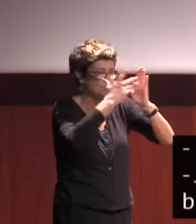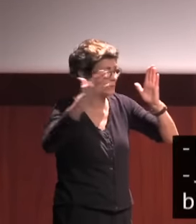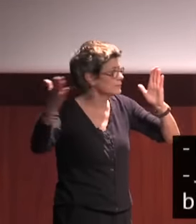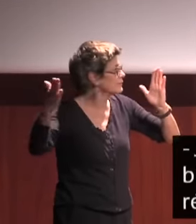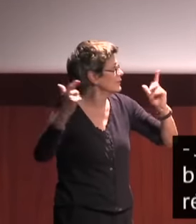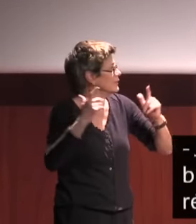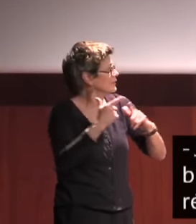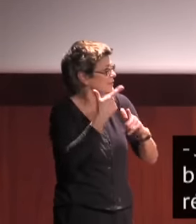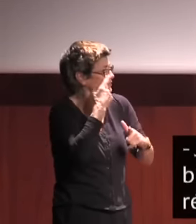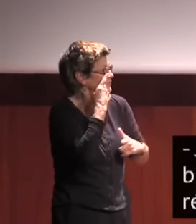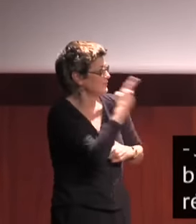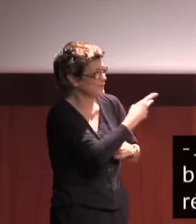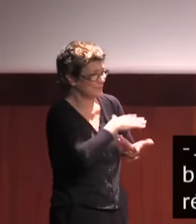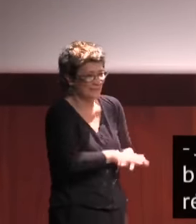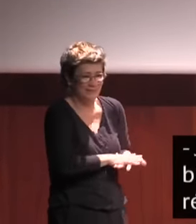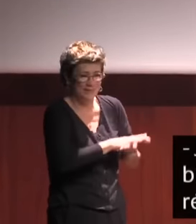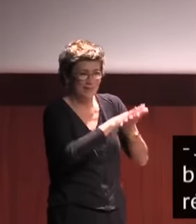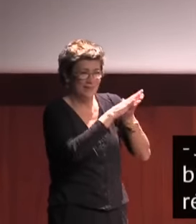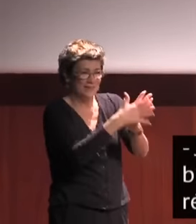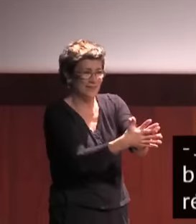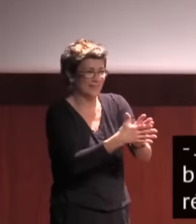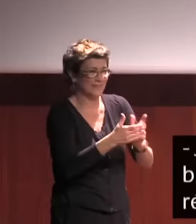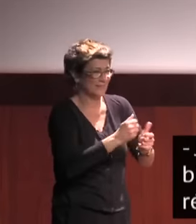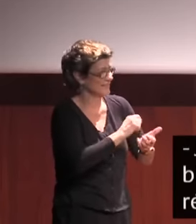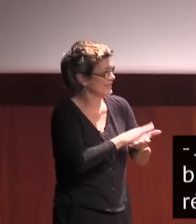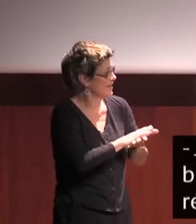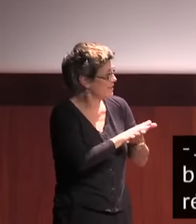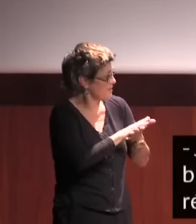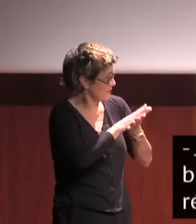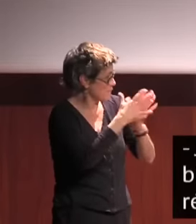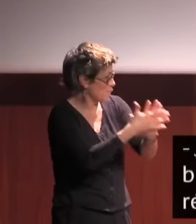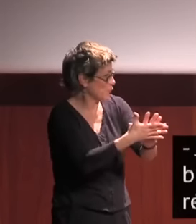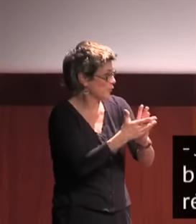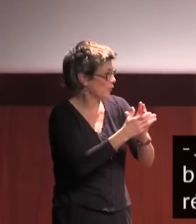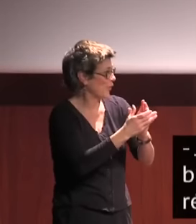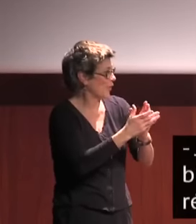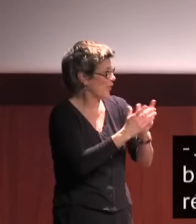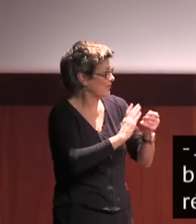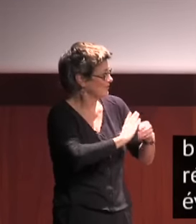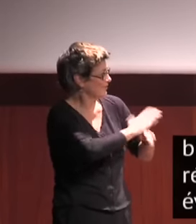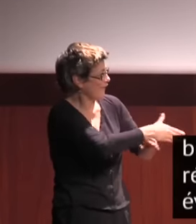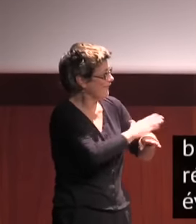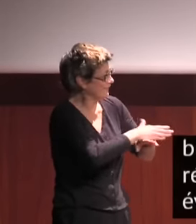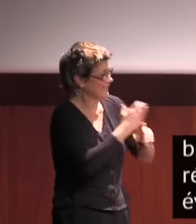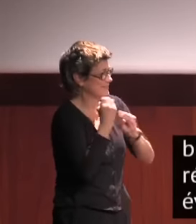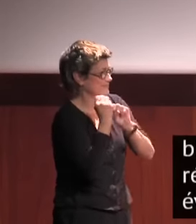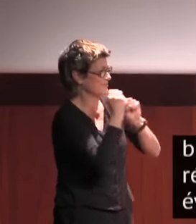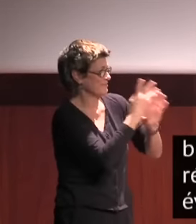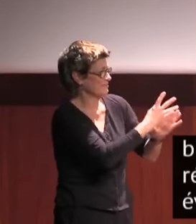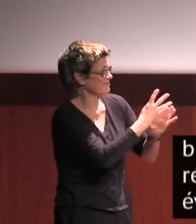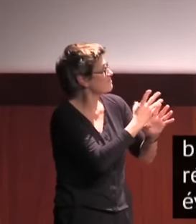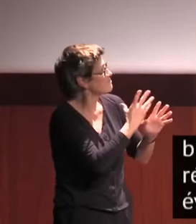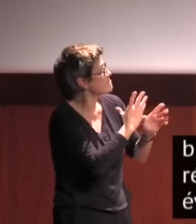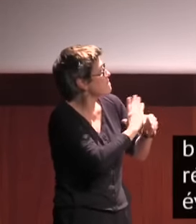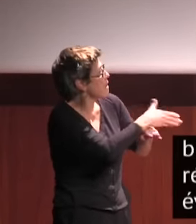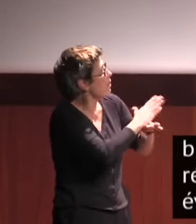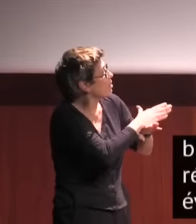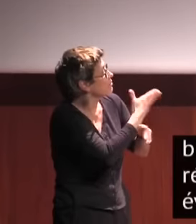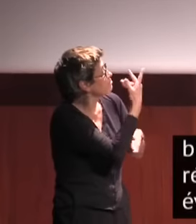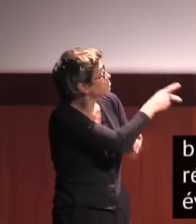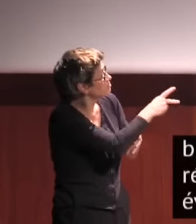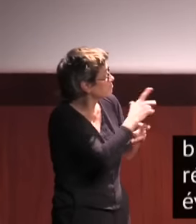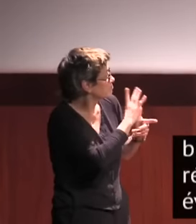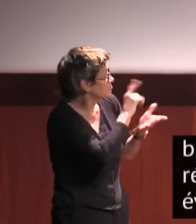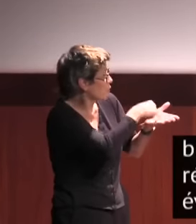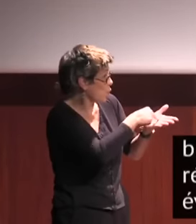est-ce que vous avez constaté une évolution dans les publics que vous voyez fréquenter vos lieux? Est-ce qu'il y